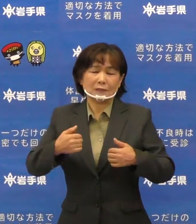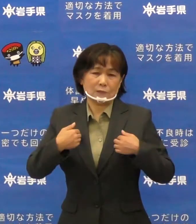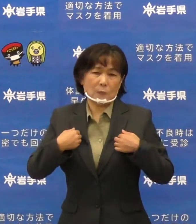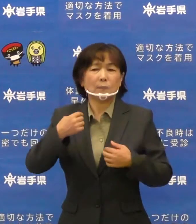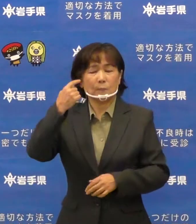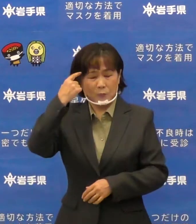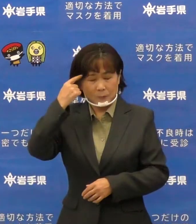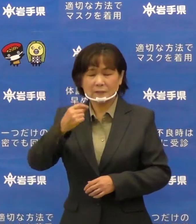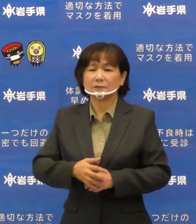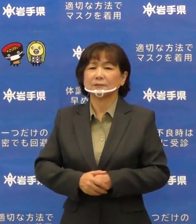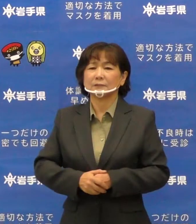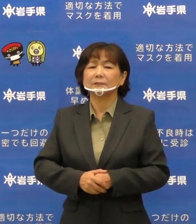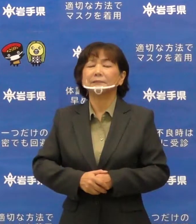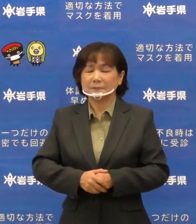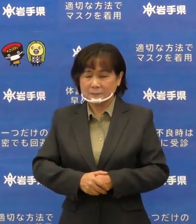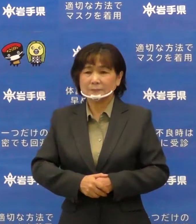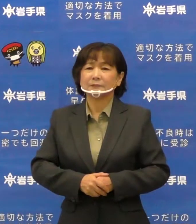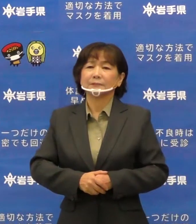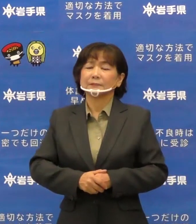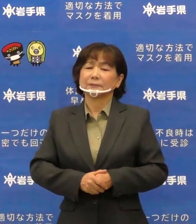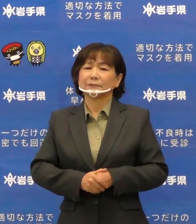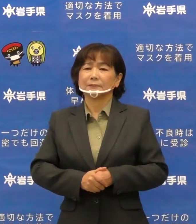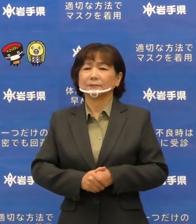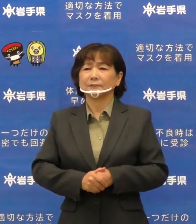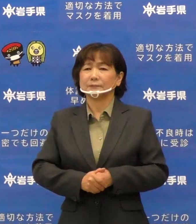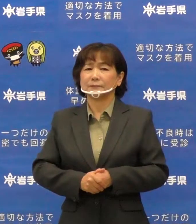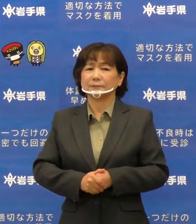わかりました、ありがとうございます。